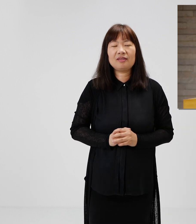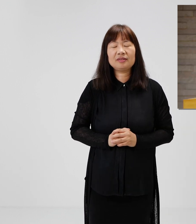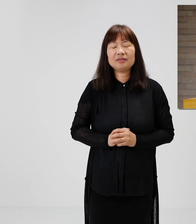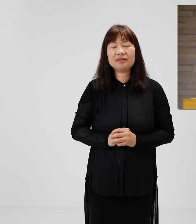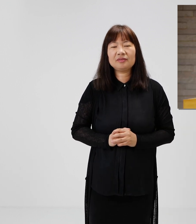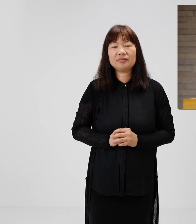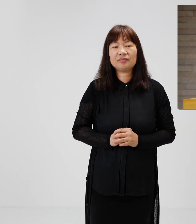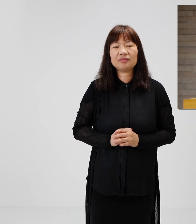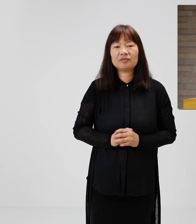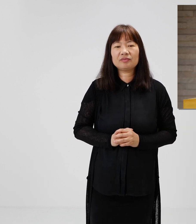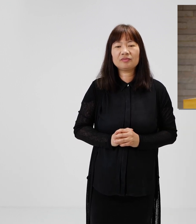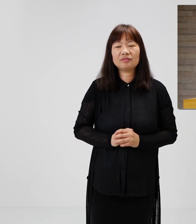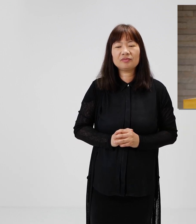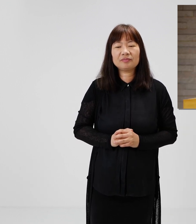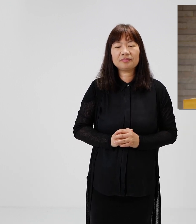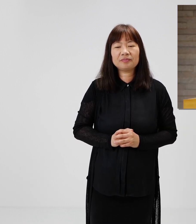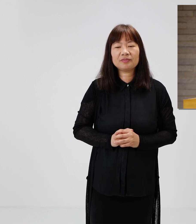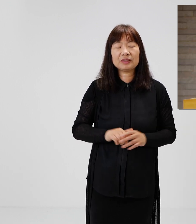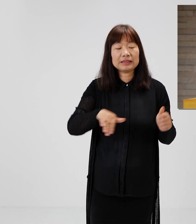뭔가를 잘 알아요.